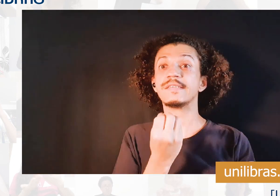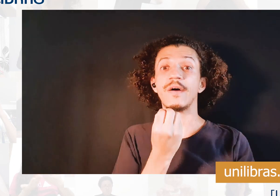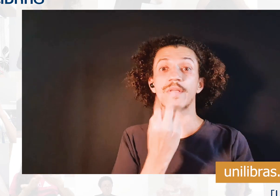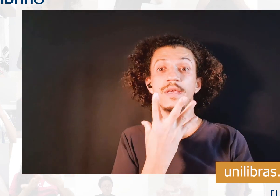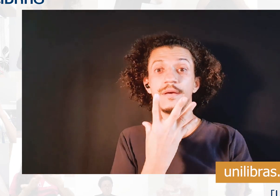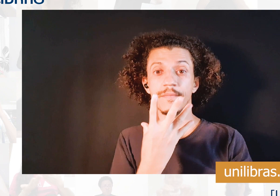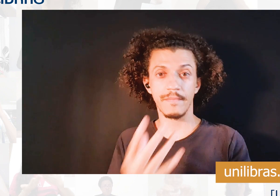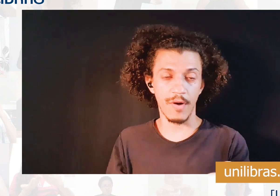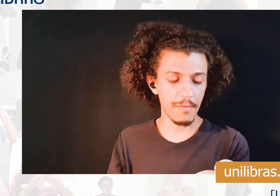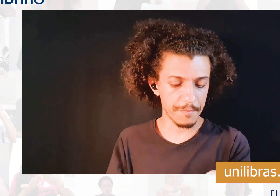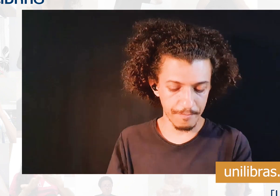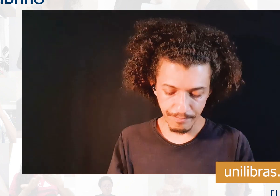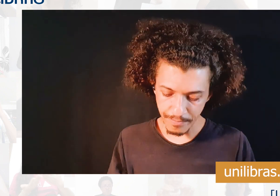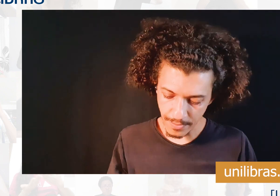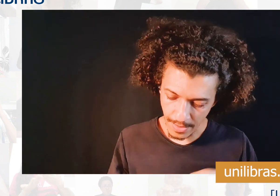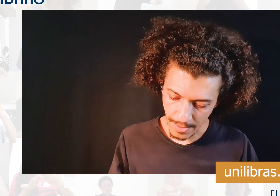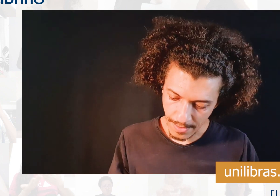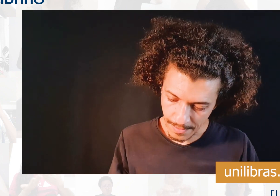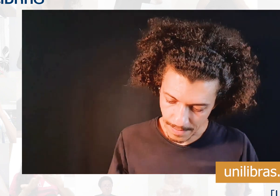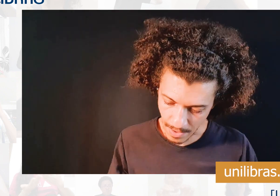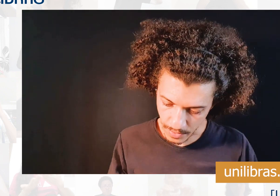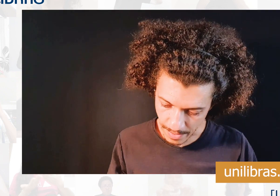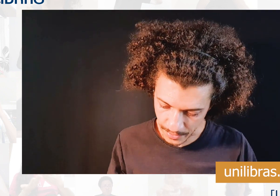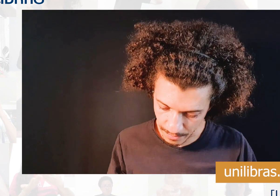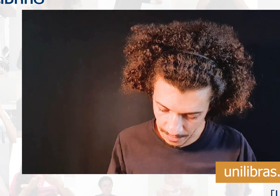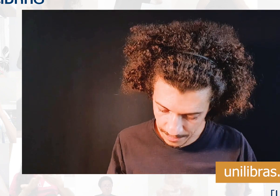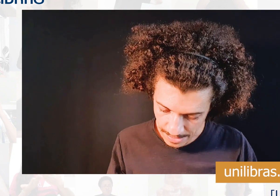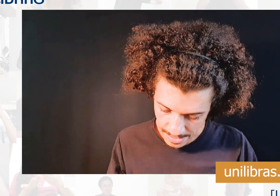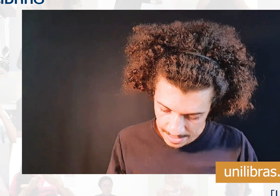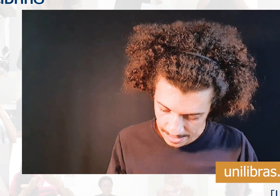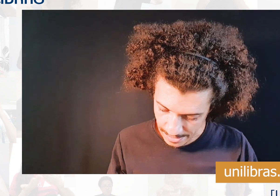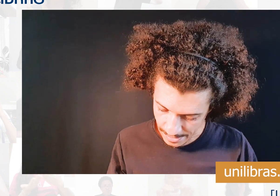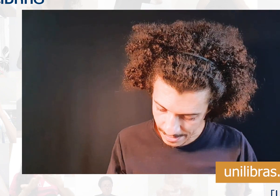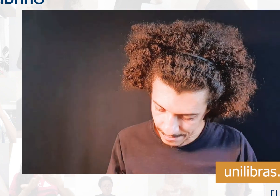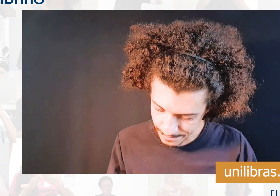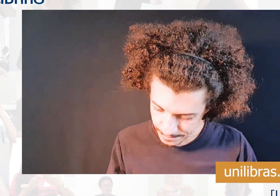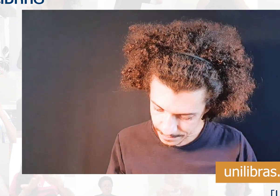É esse sinal aqui. Bom. Algo que é muito bom.